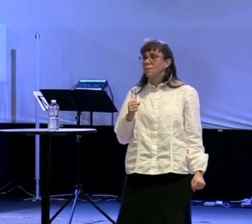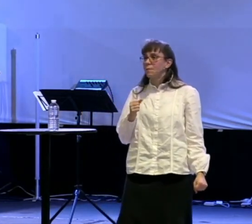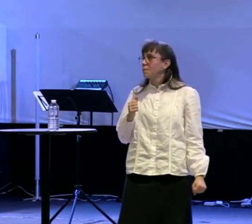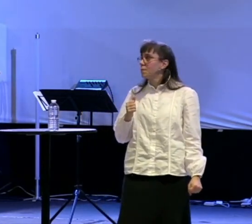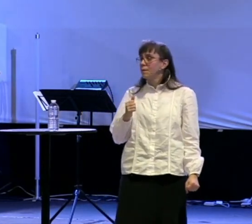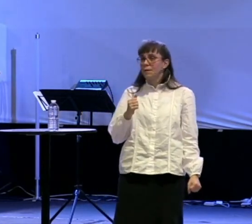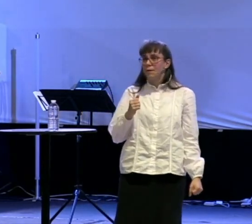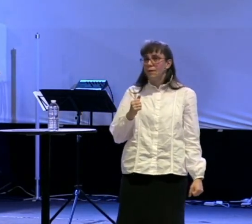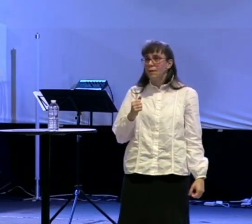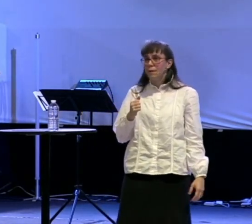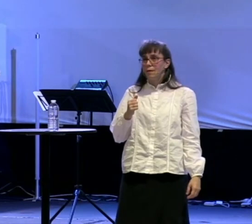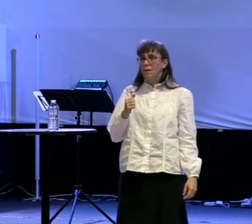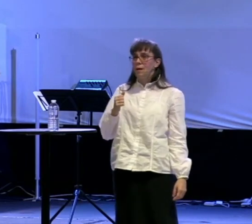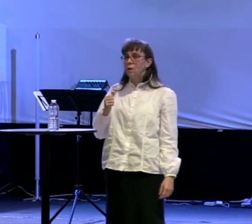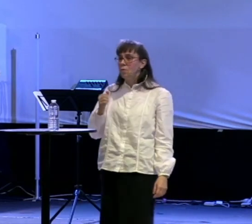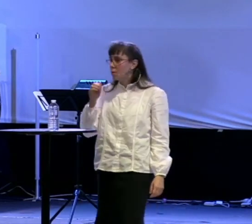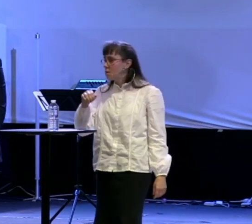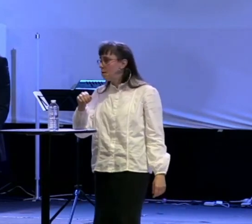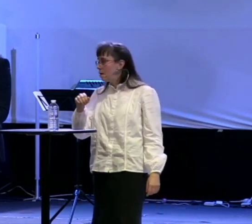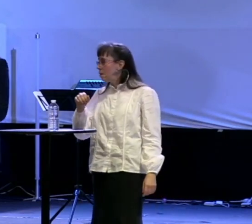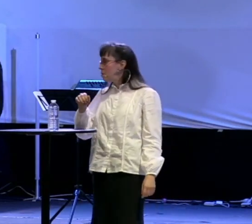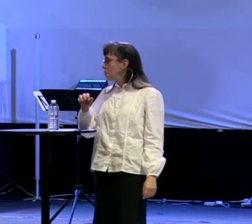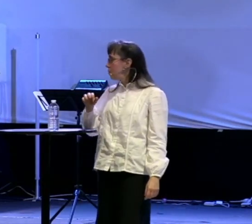ce que Jésus a dit au moment de la passion? And Luke